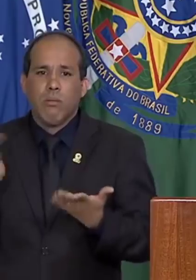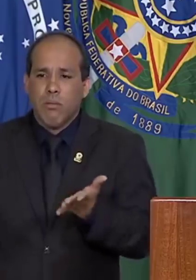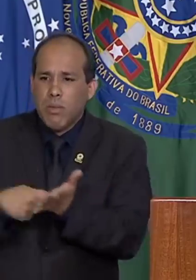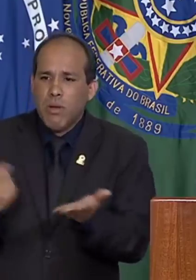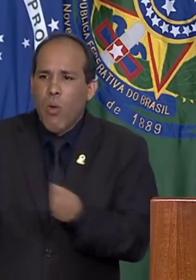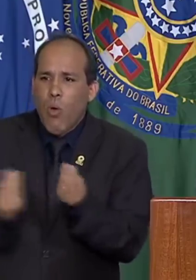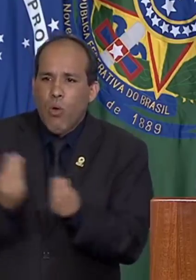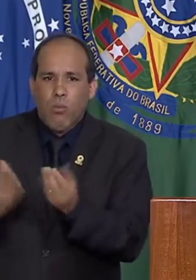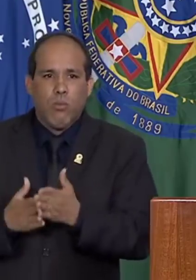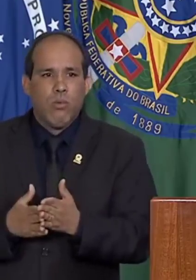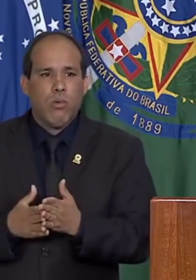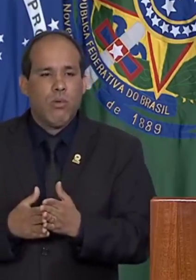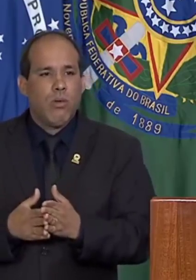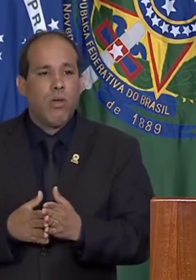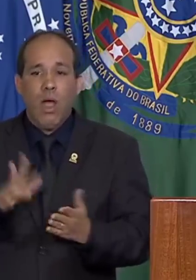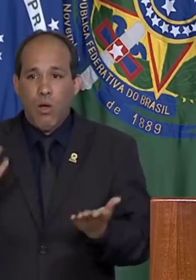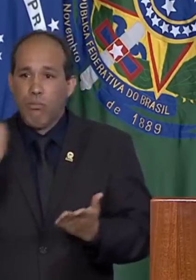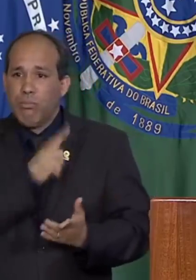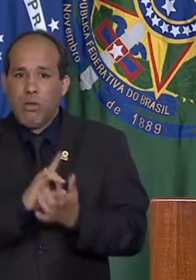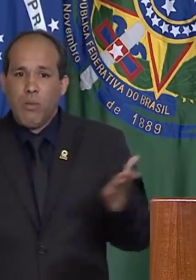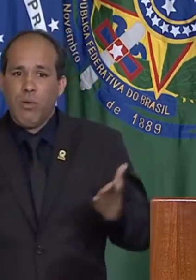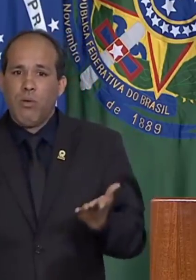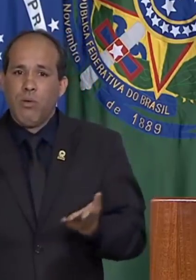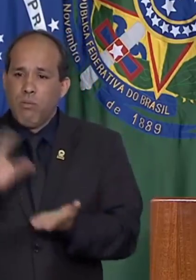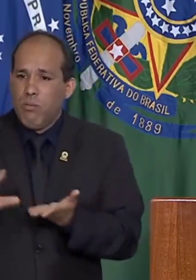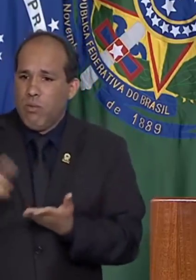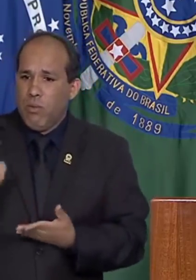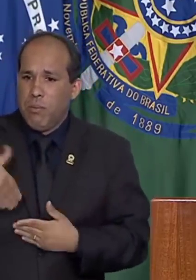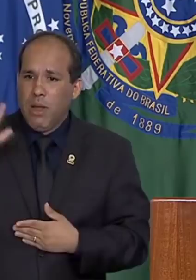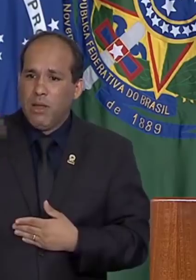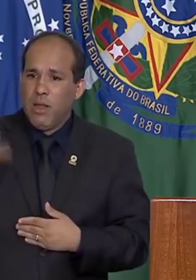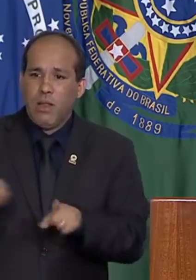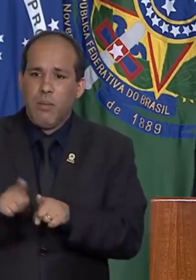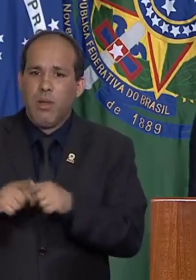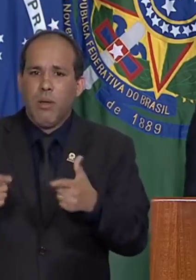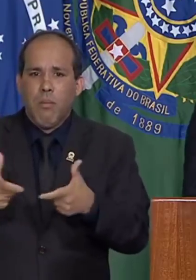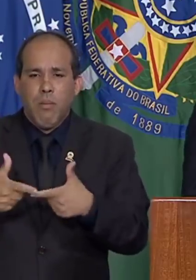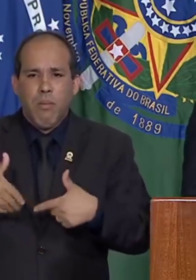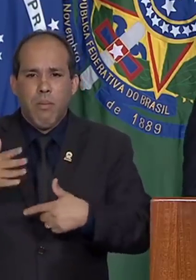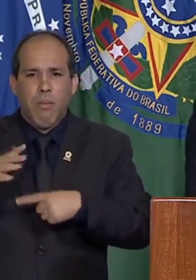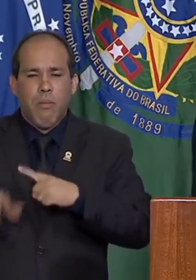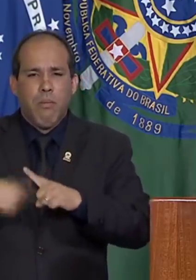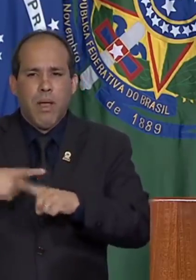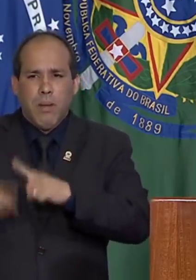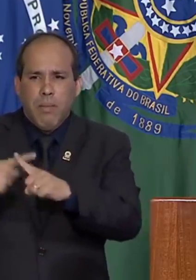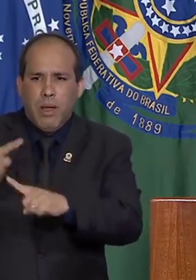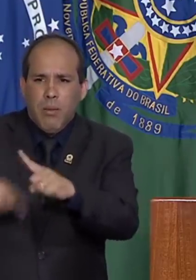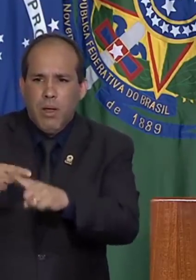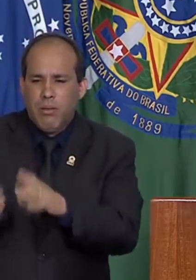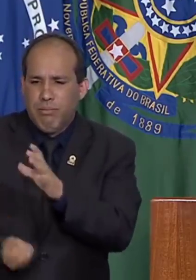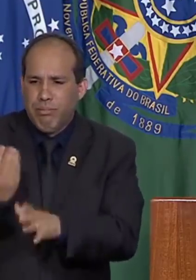ao ter meios para consegui-lo, vai produzir também algo na sua propriedade. Segundo, conversando agora com a